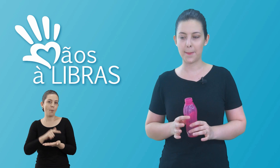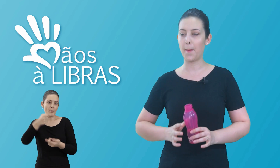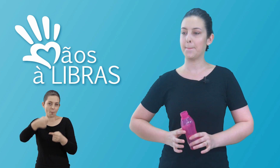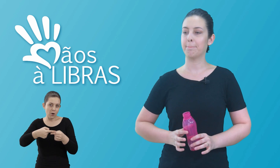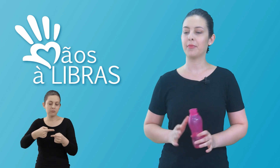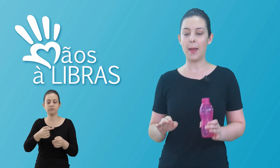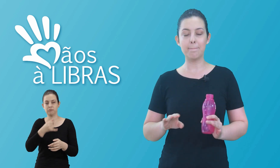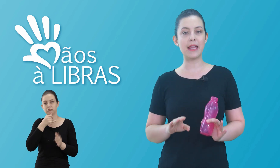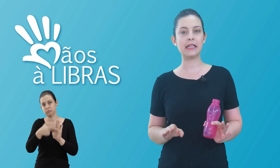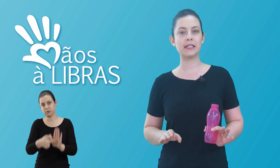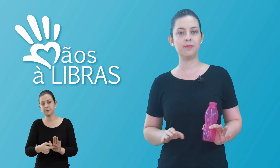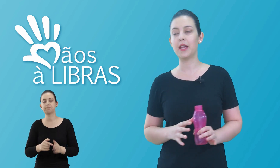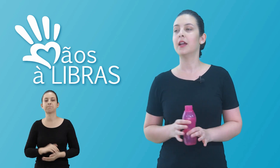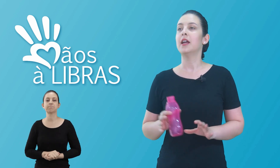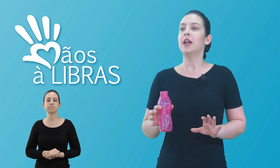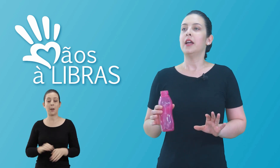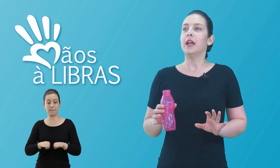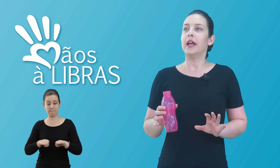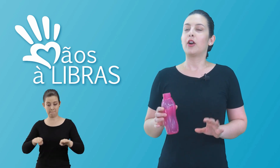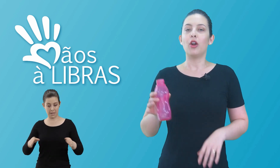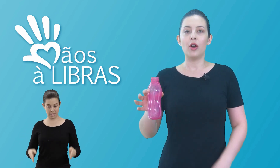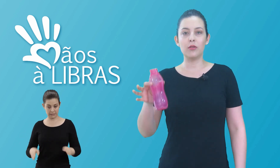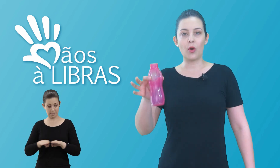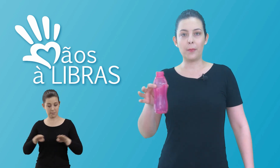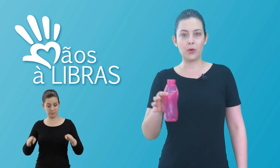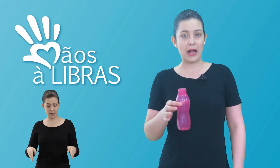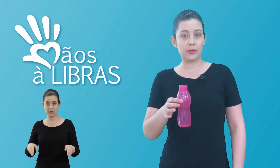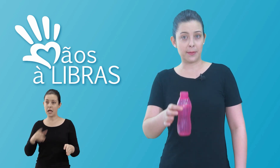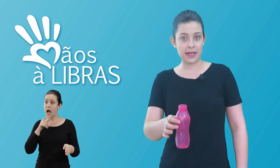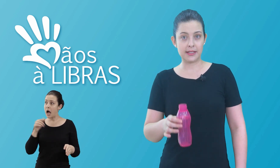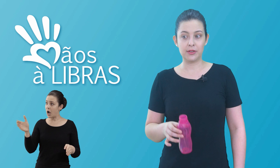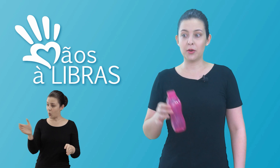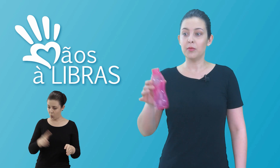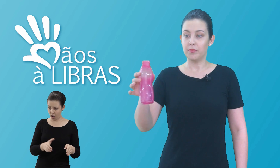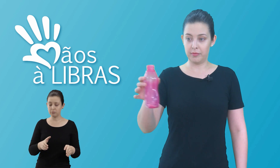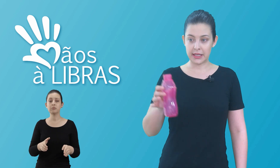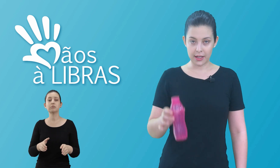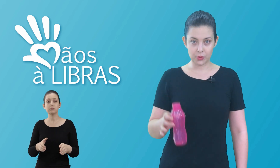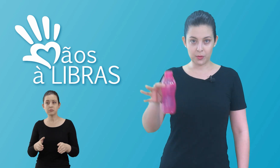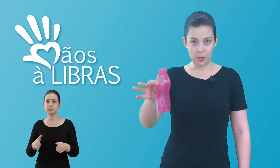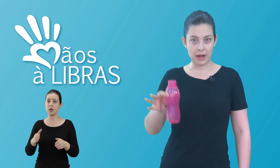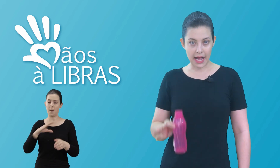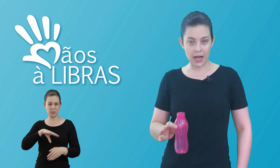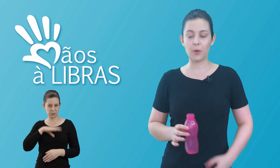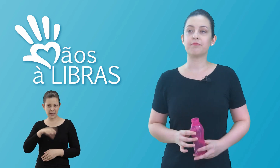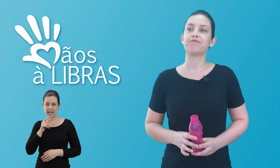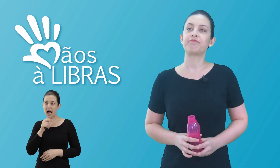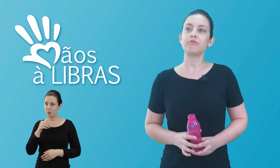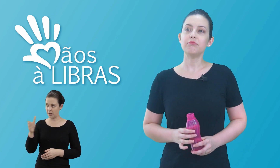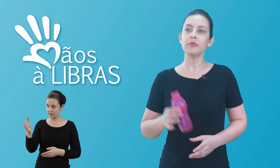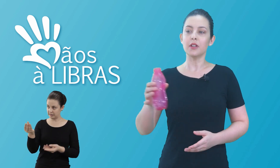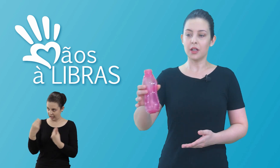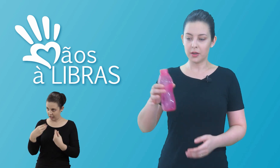o exemplo. Mesa, né? Coloca um copo com água na mesa, ou então me traz uma água.